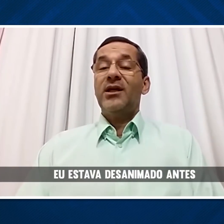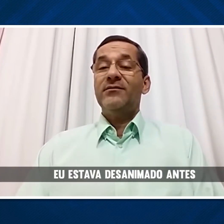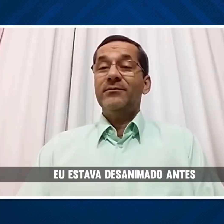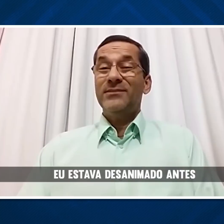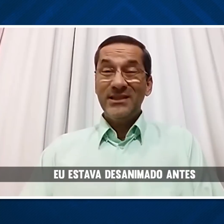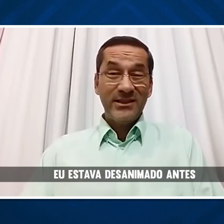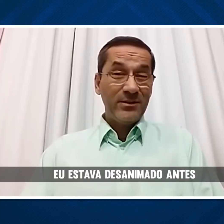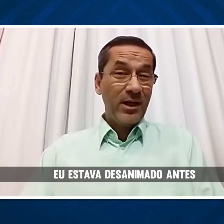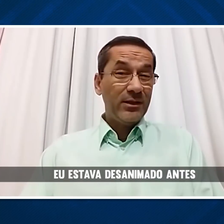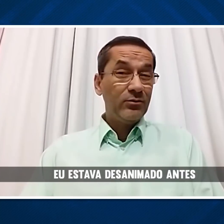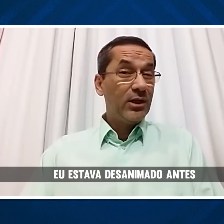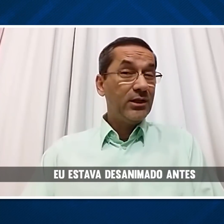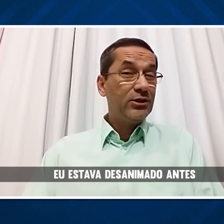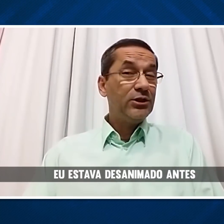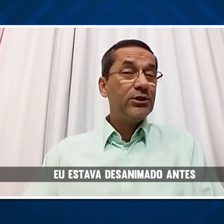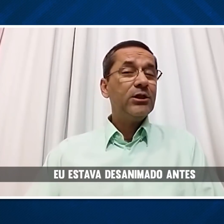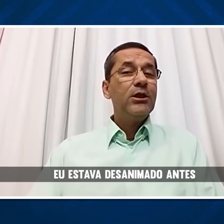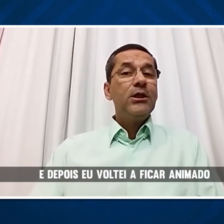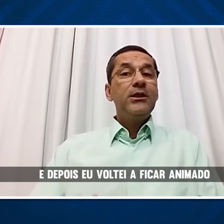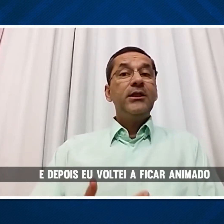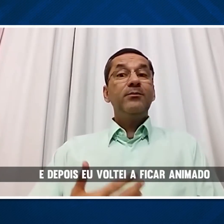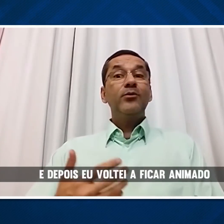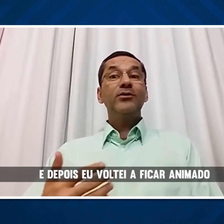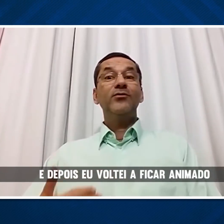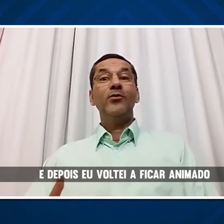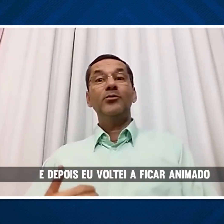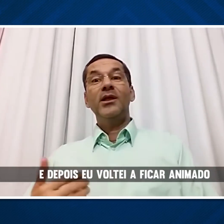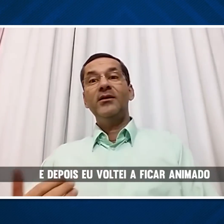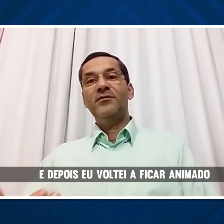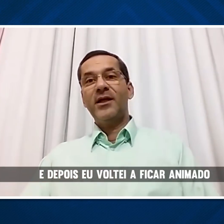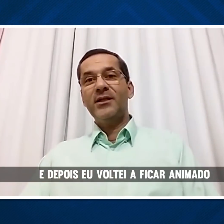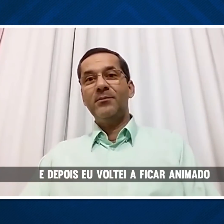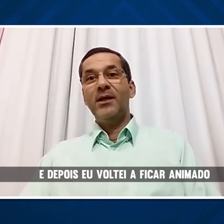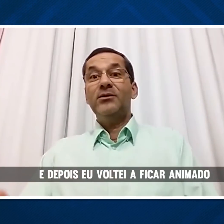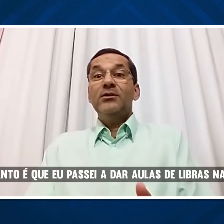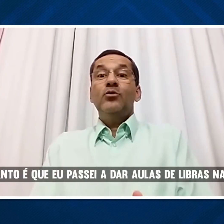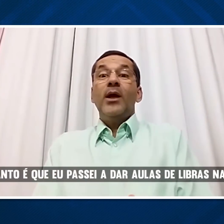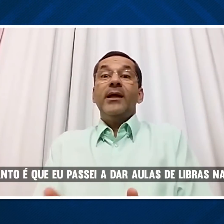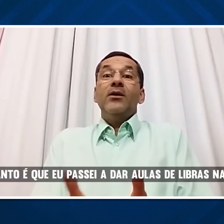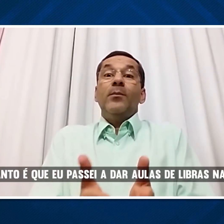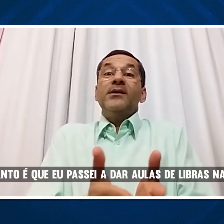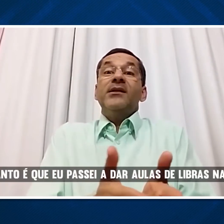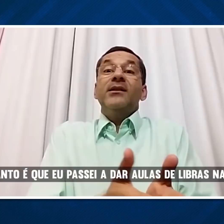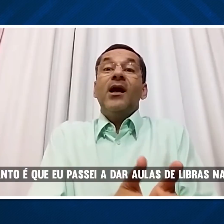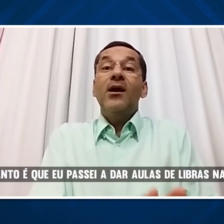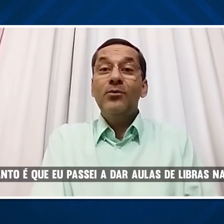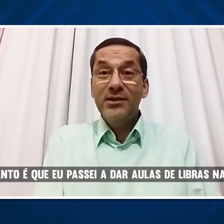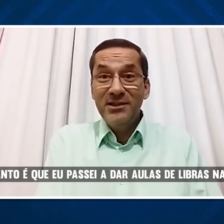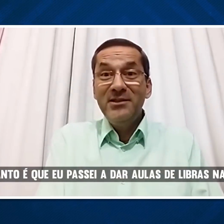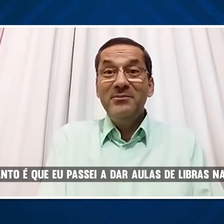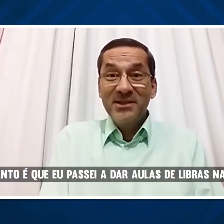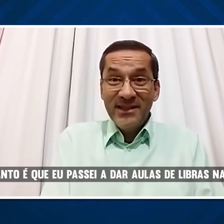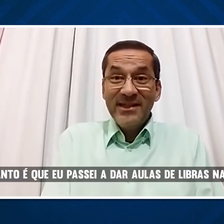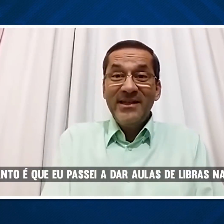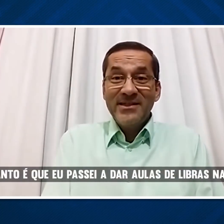estava desanimado antes e depois eu voltei a ficar animado. Tanto é que eu passei a dar aula de Libras na